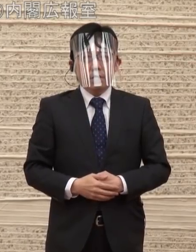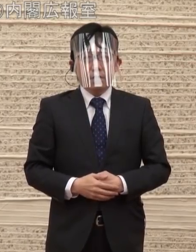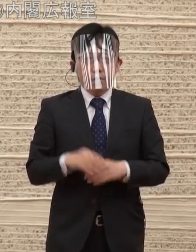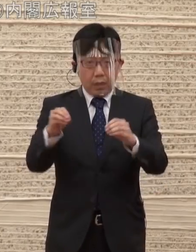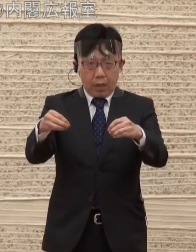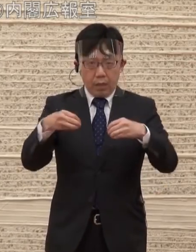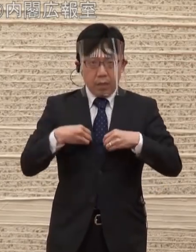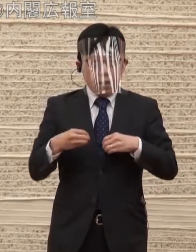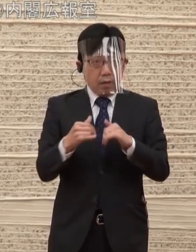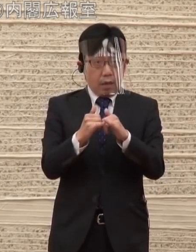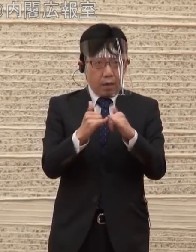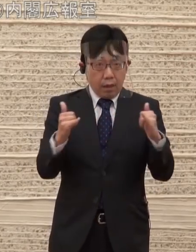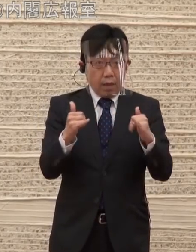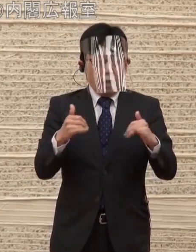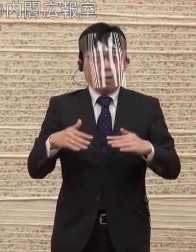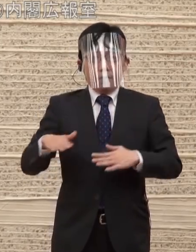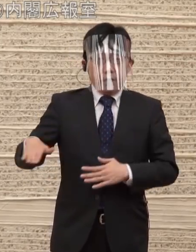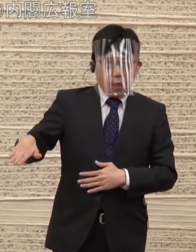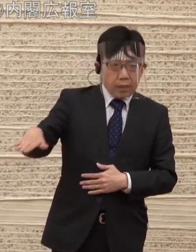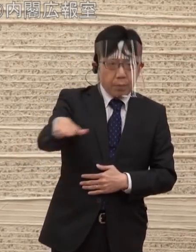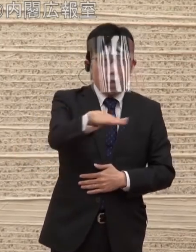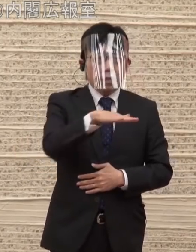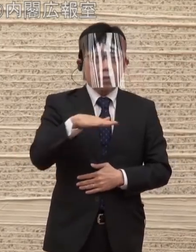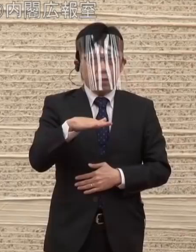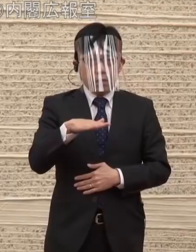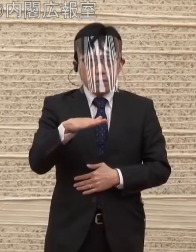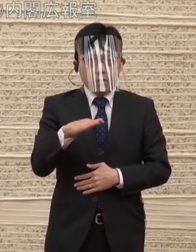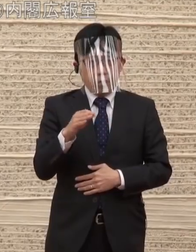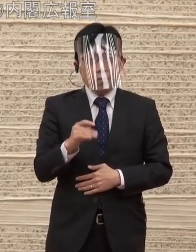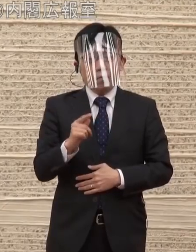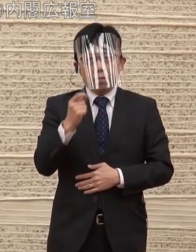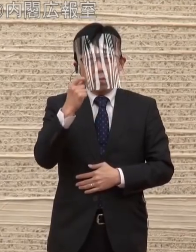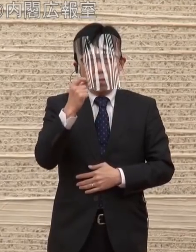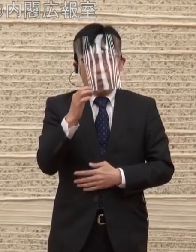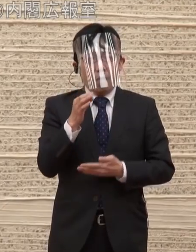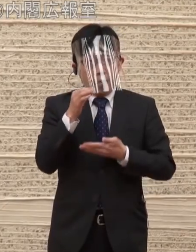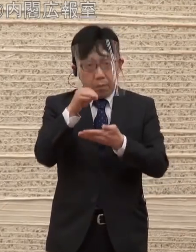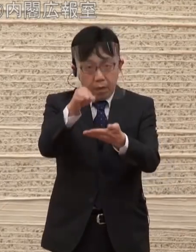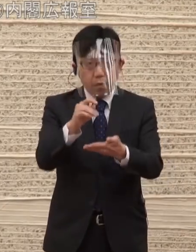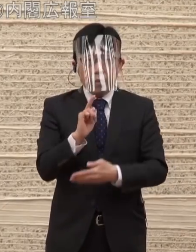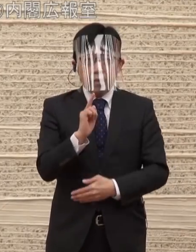完成されたすべて皆様にお見舞いを申し上げます